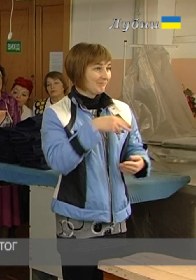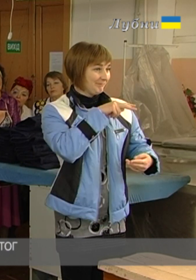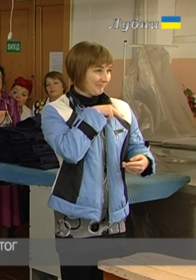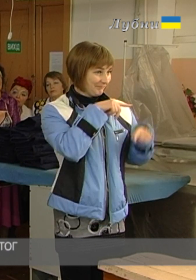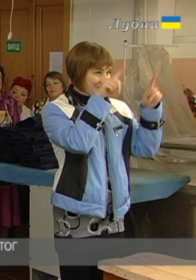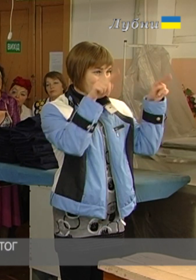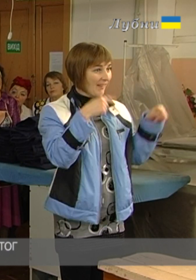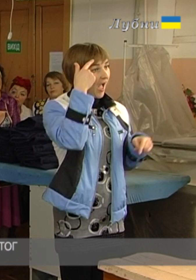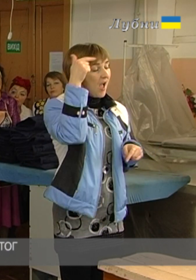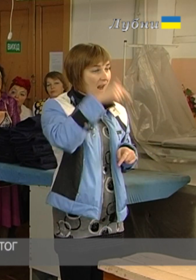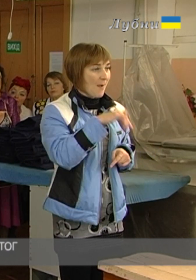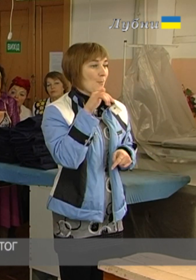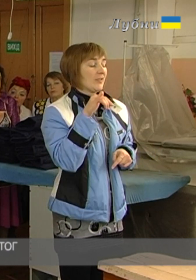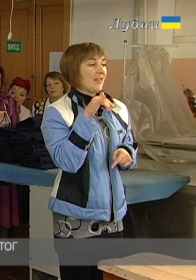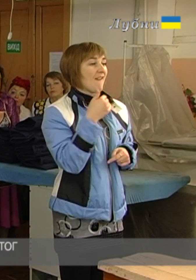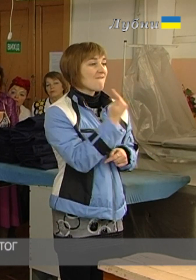ваших працівників.